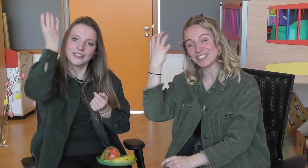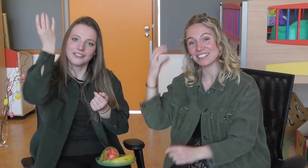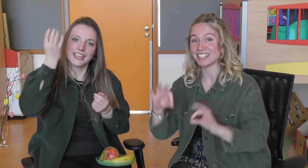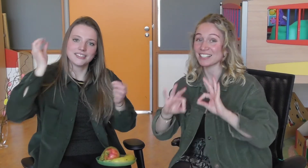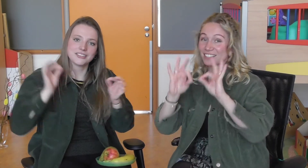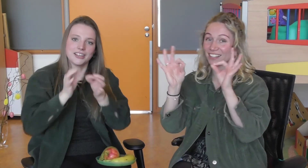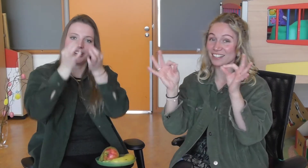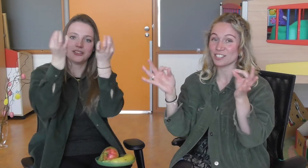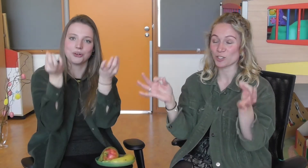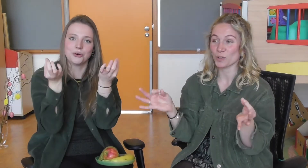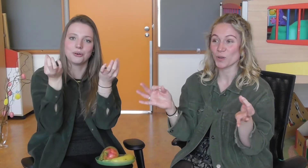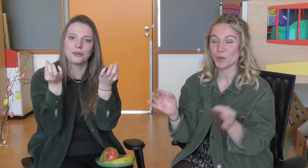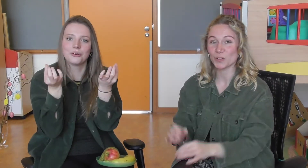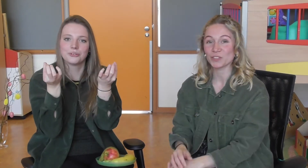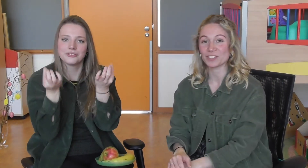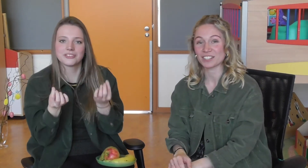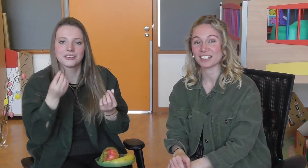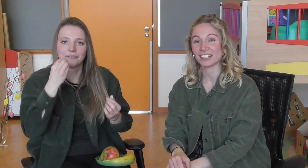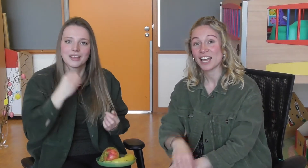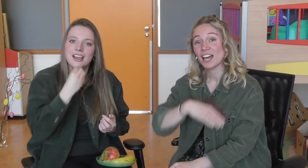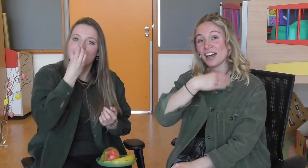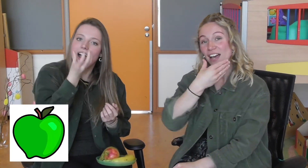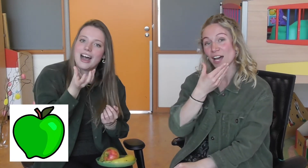dat is gezond.